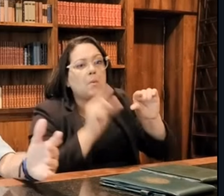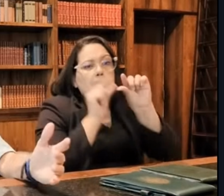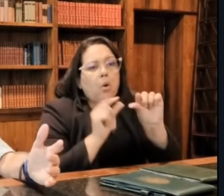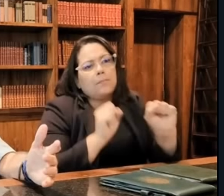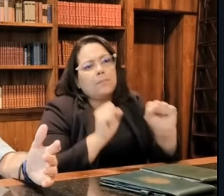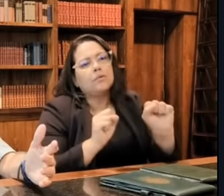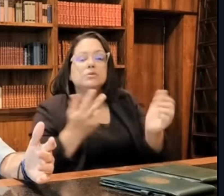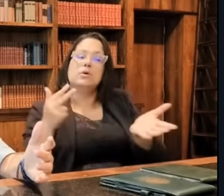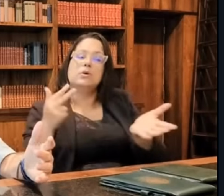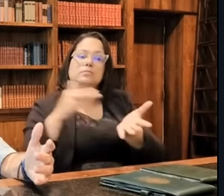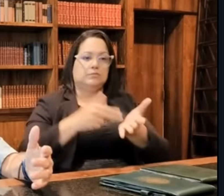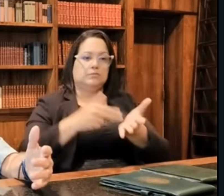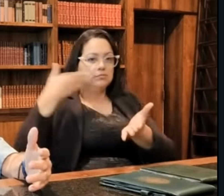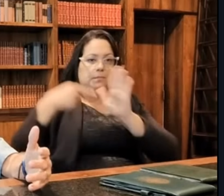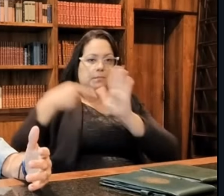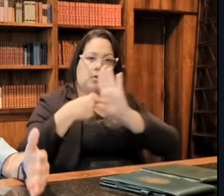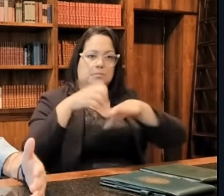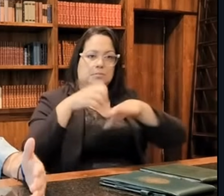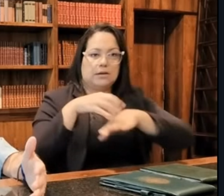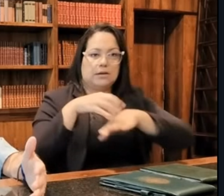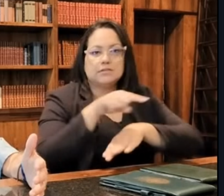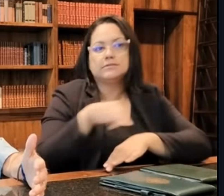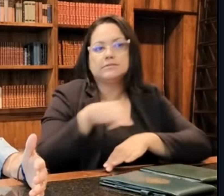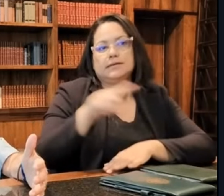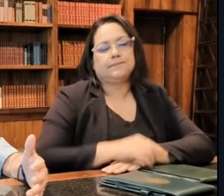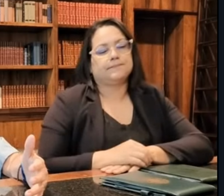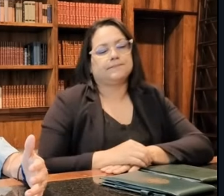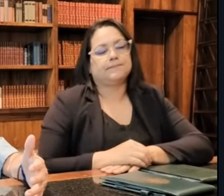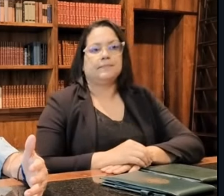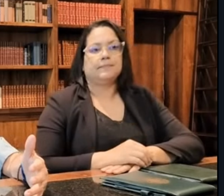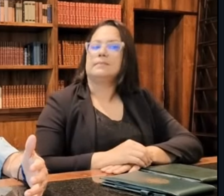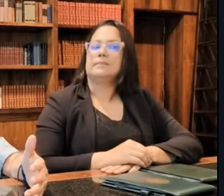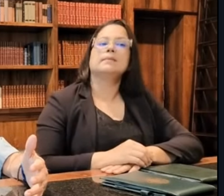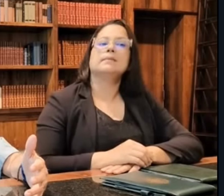que eu passo para vocês é um momento